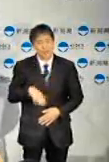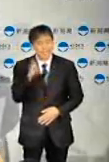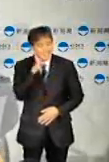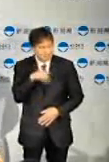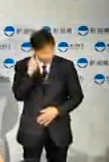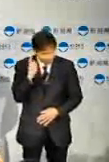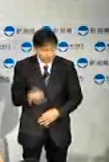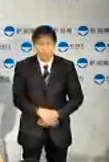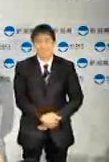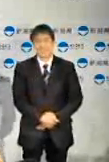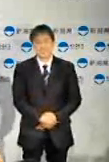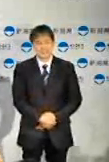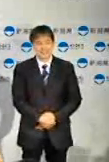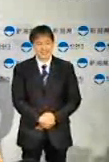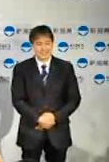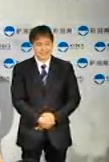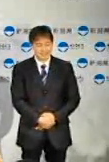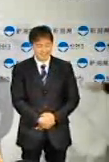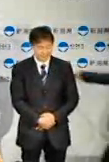い、